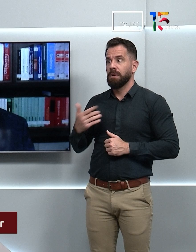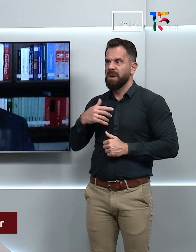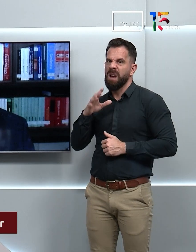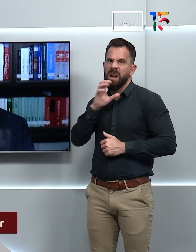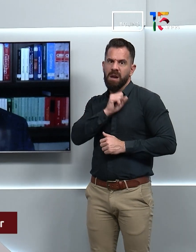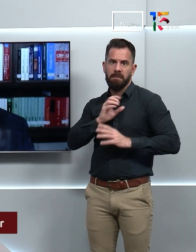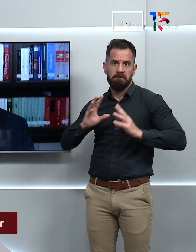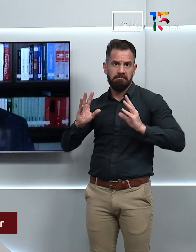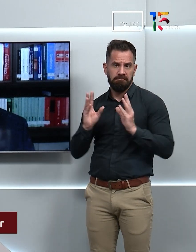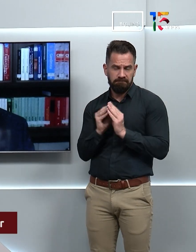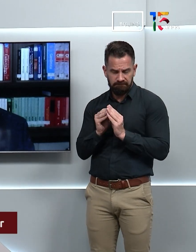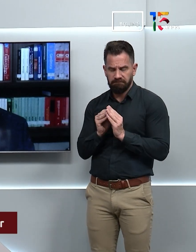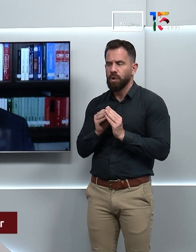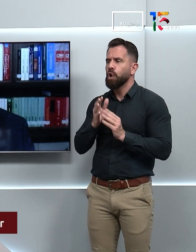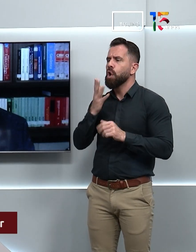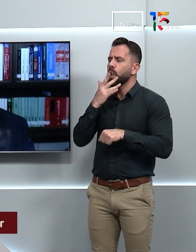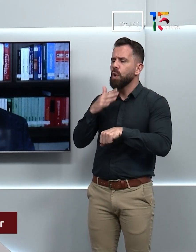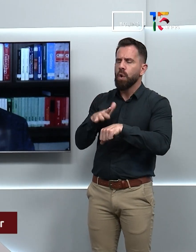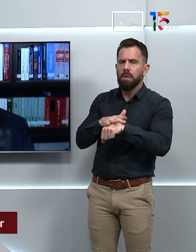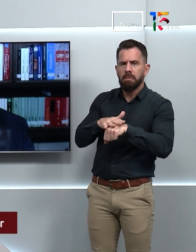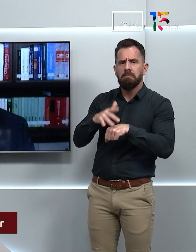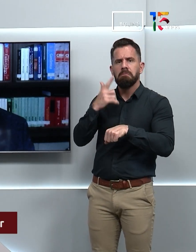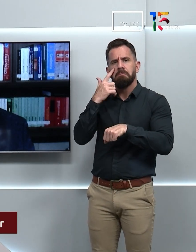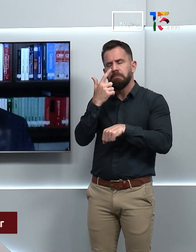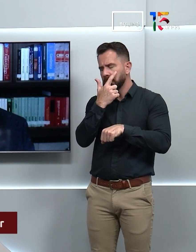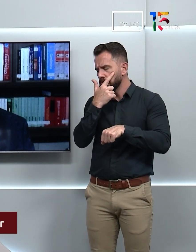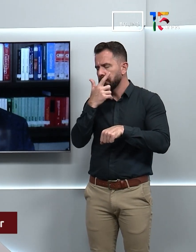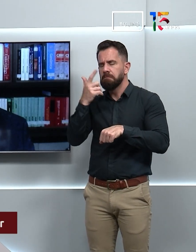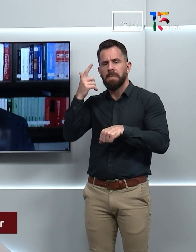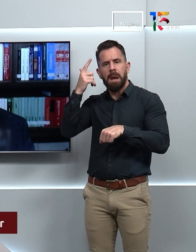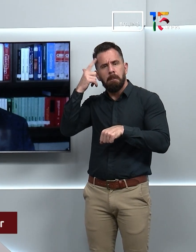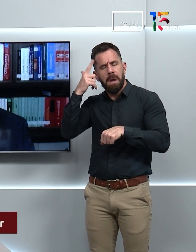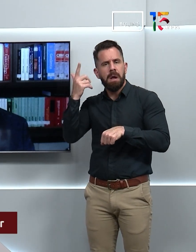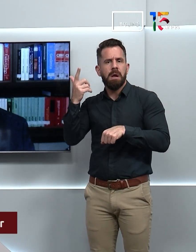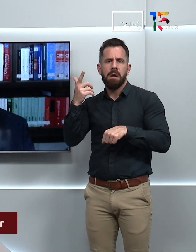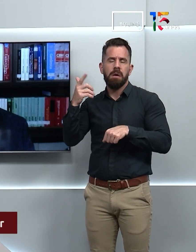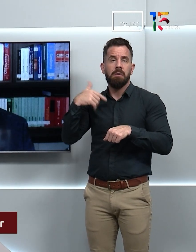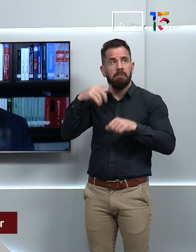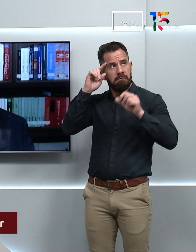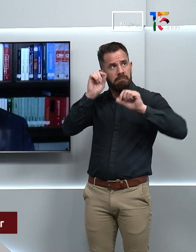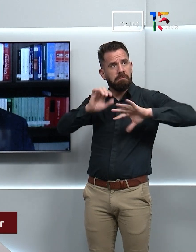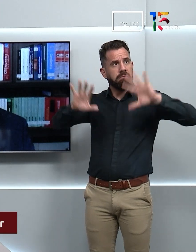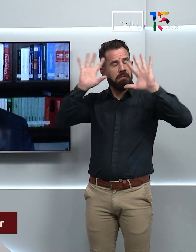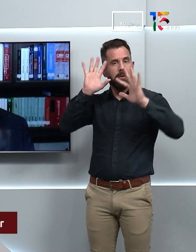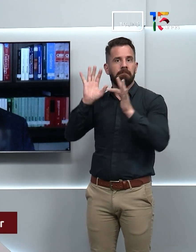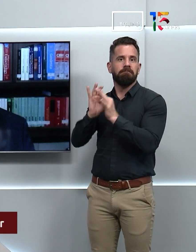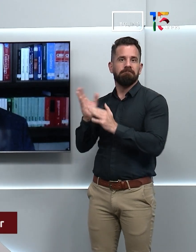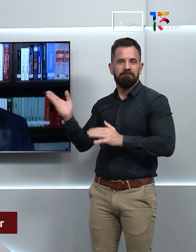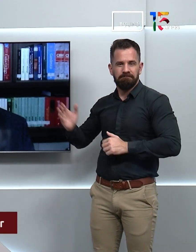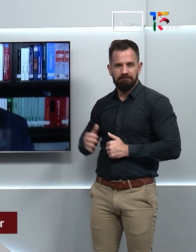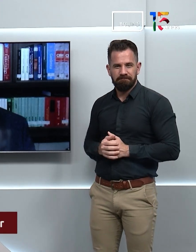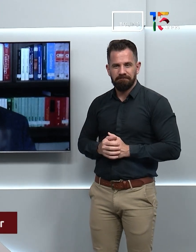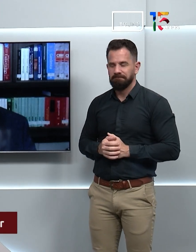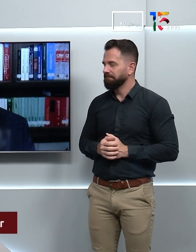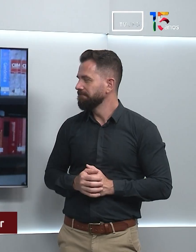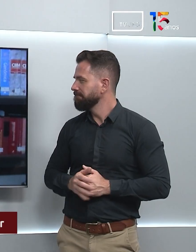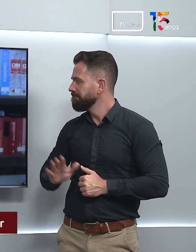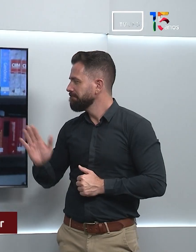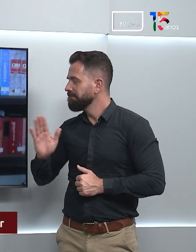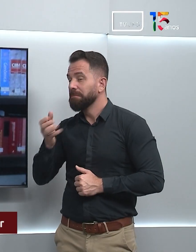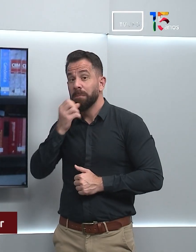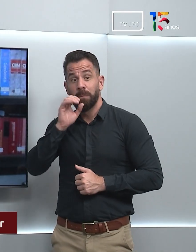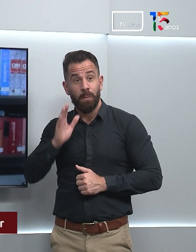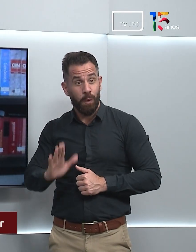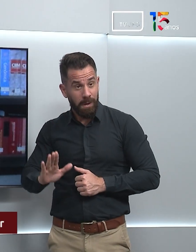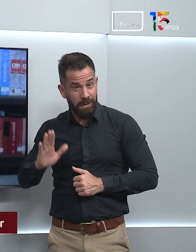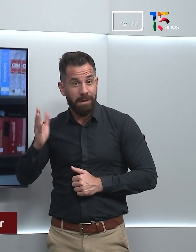dos seus olhos, cabelos e pele, para o nosso público conseguir te imaginar enquanto a gente conversa. Boa tarde. Olá, boa tarde, Janaína,